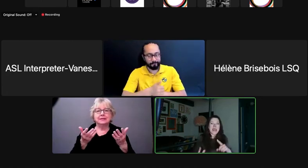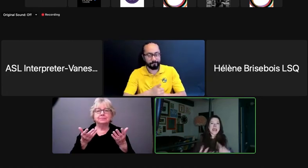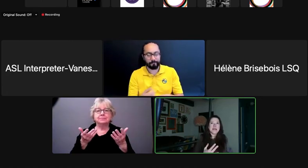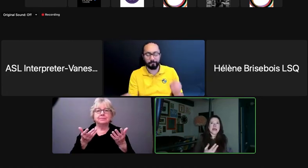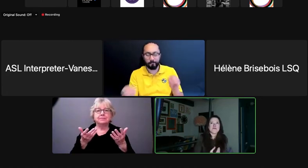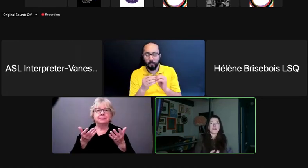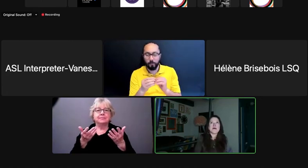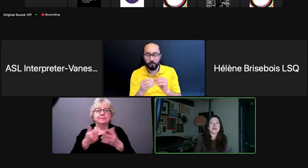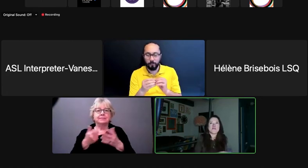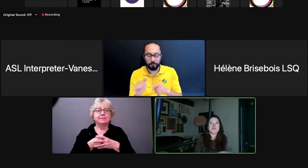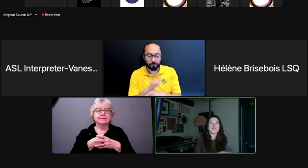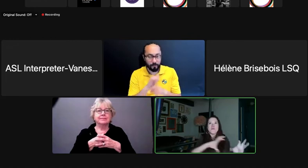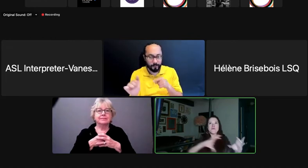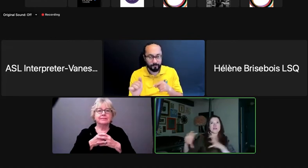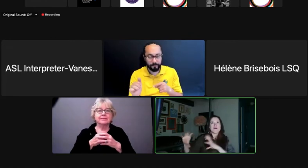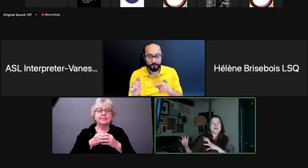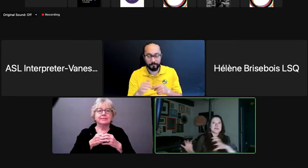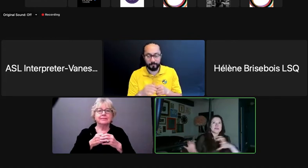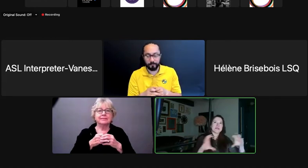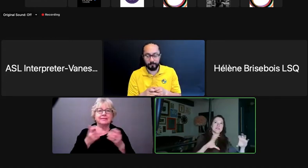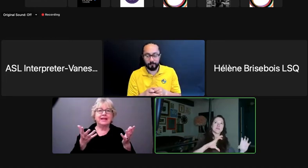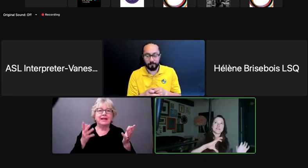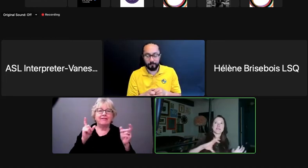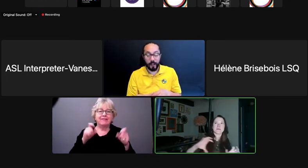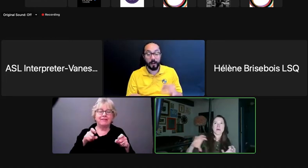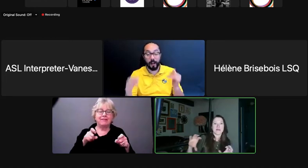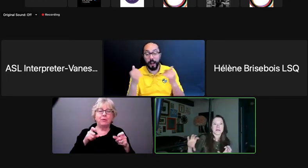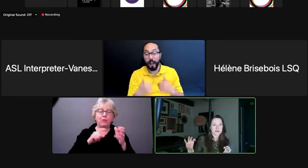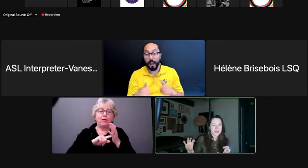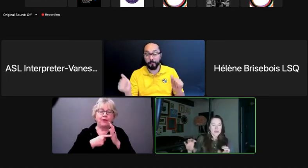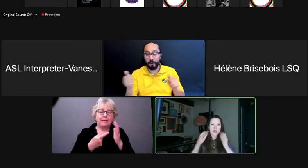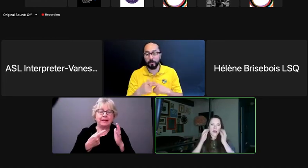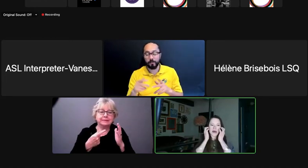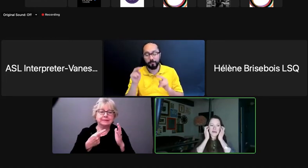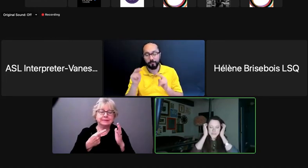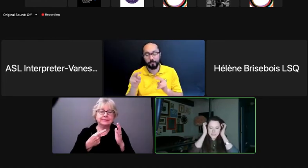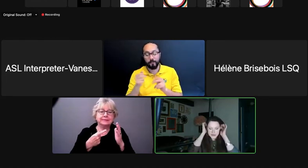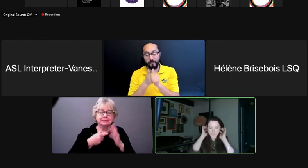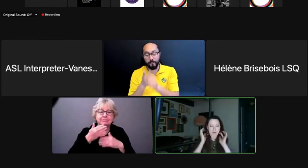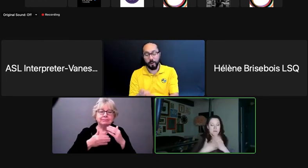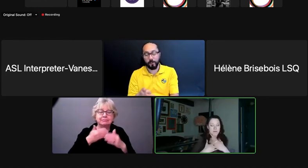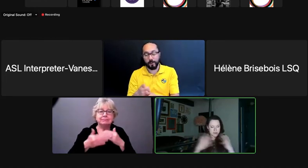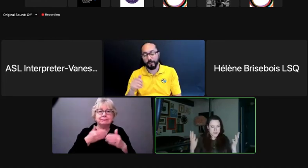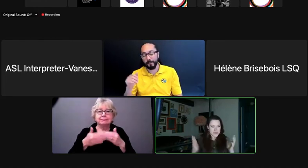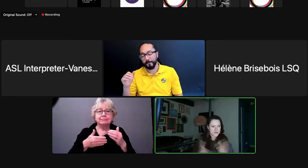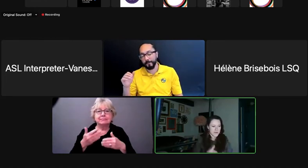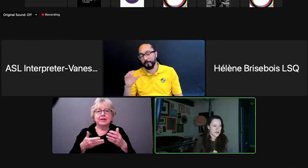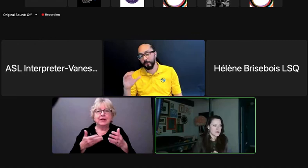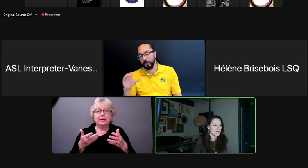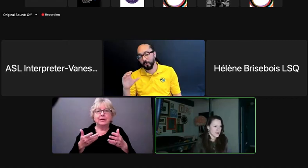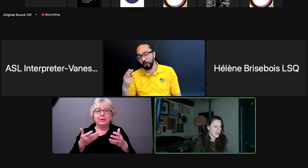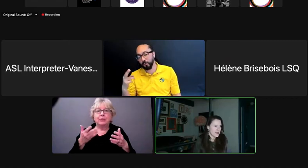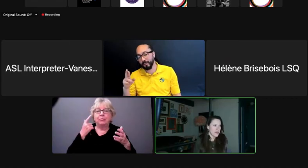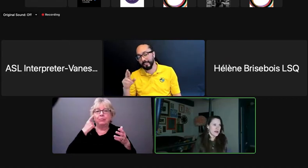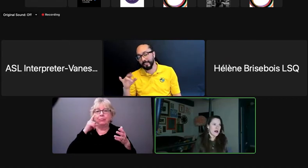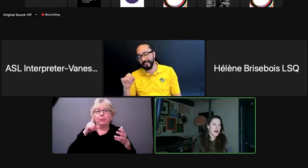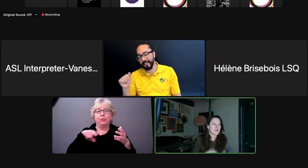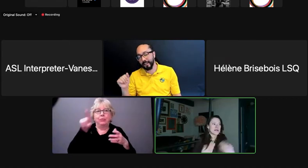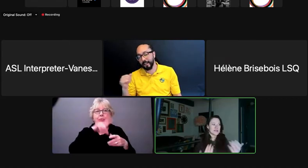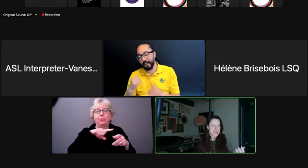qu'il faut commencer quelque part et pour ceux d'entre vous qui